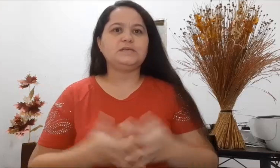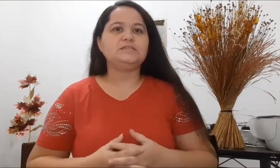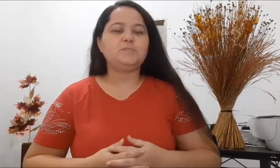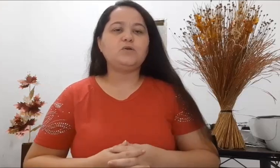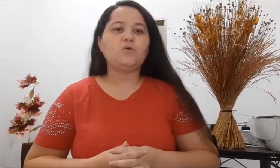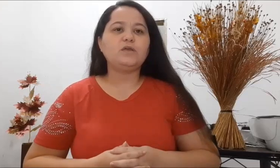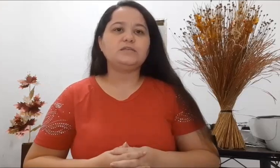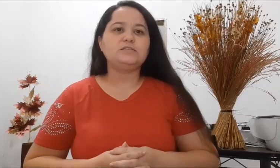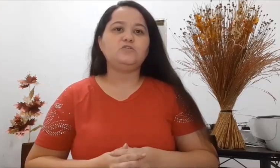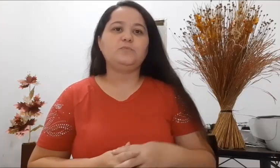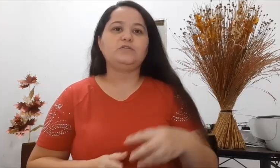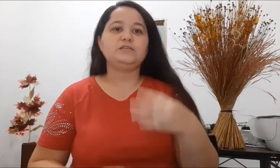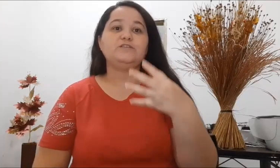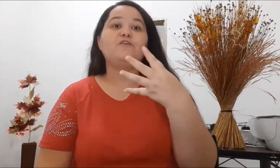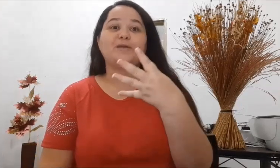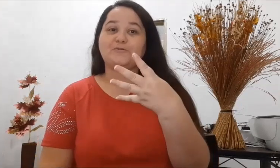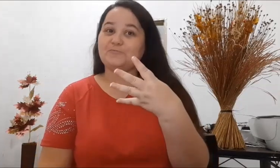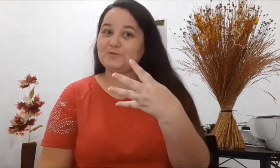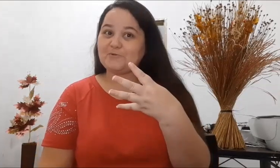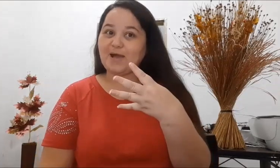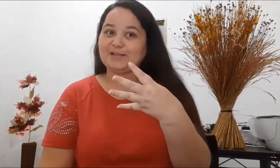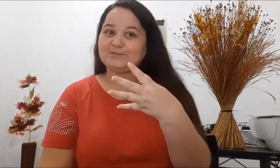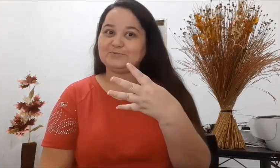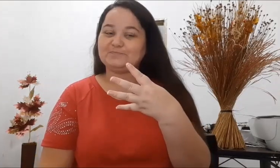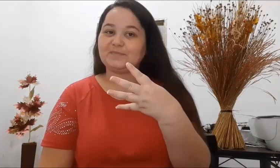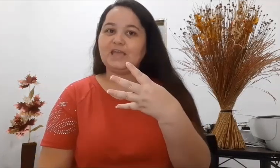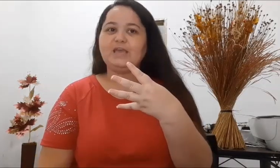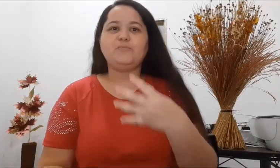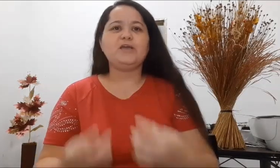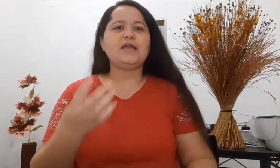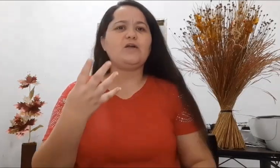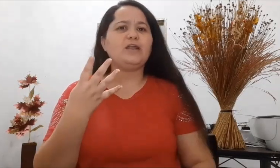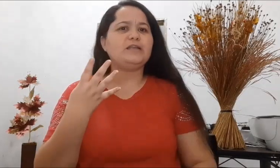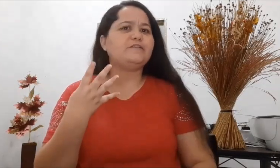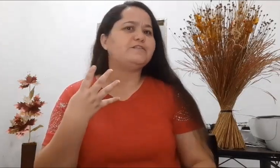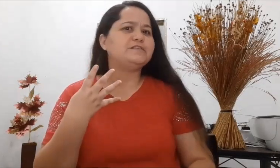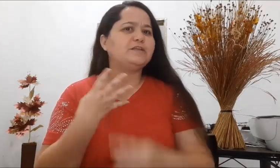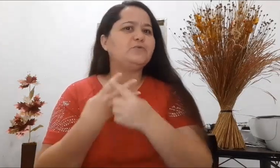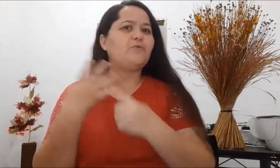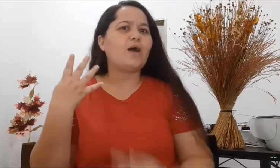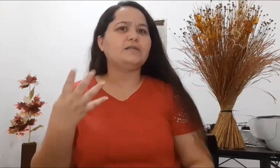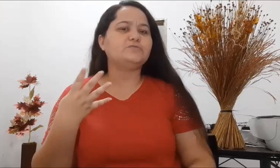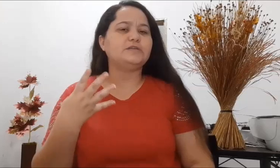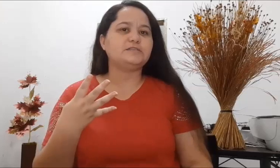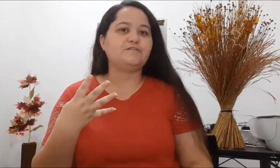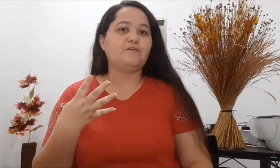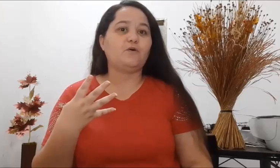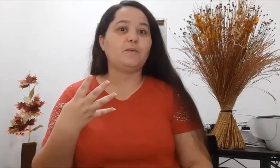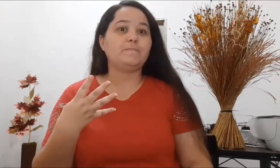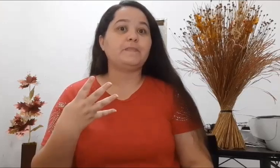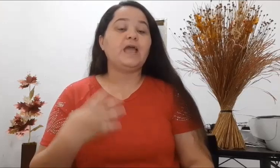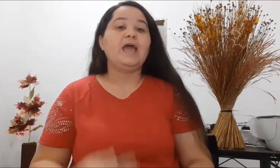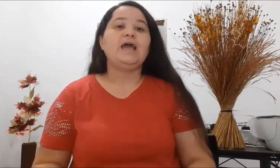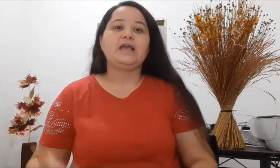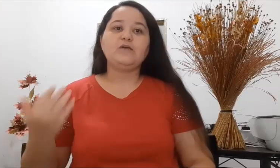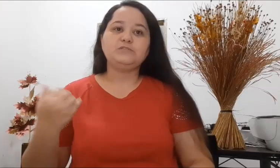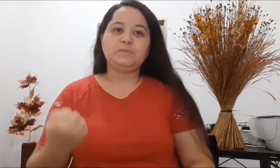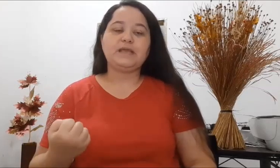ela explicou que esse número é dessa forma, que é o número 4. E por que que agora ela tá fazendo 4 dessa forma? Eu expliquei